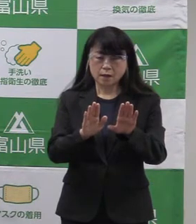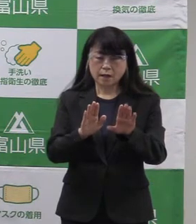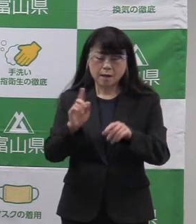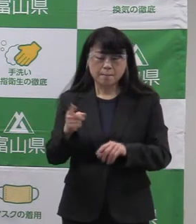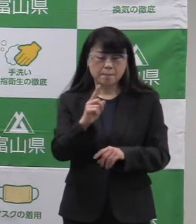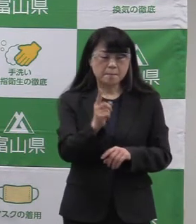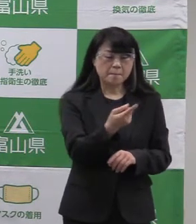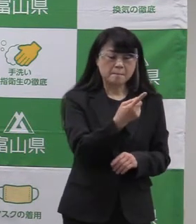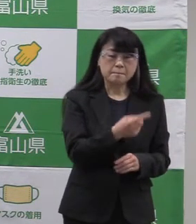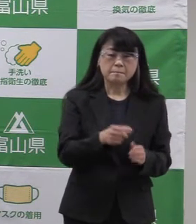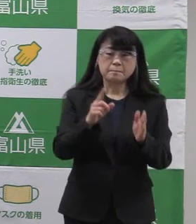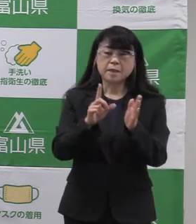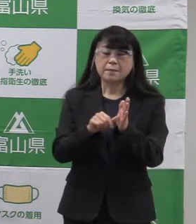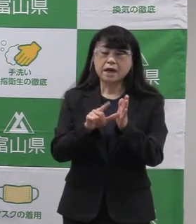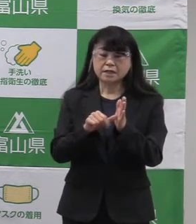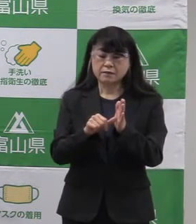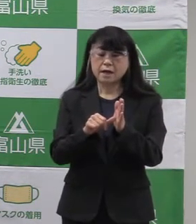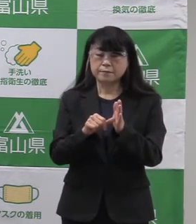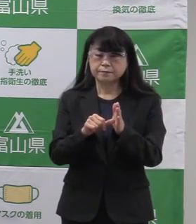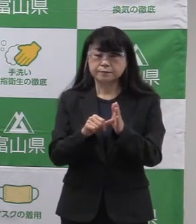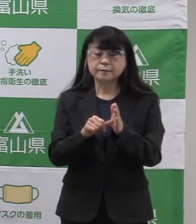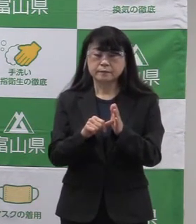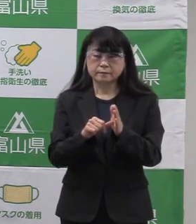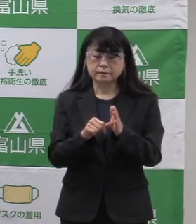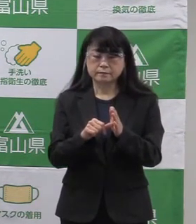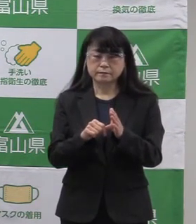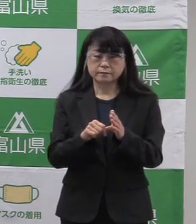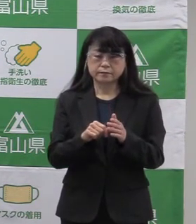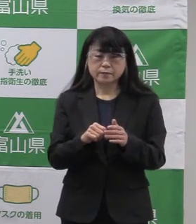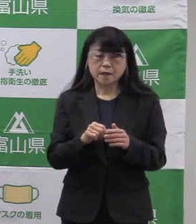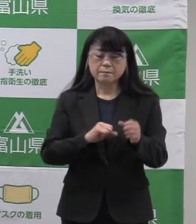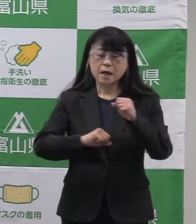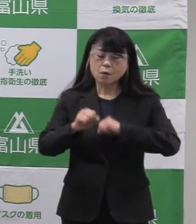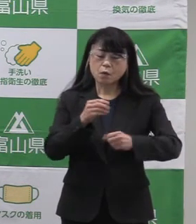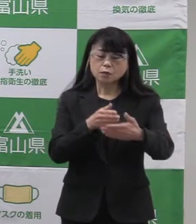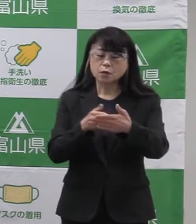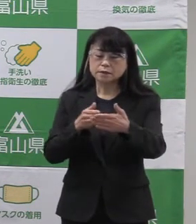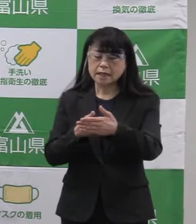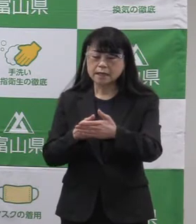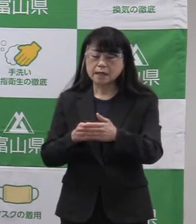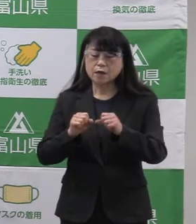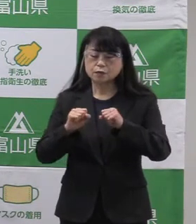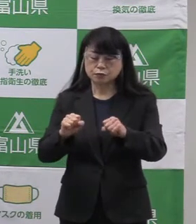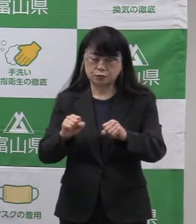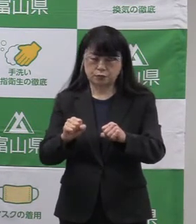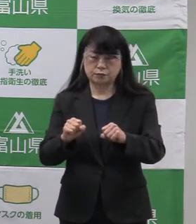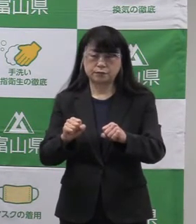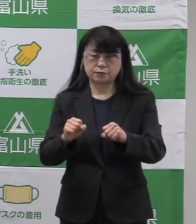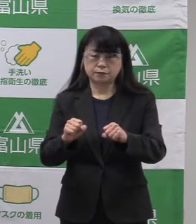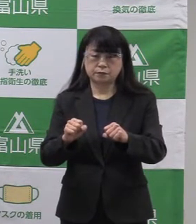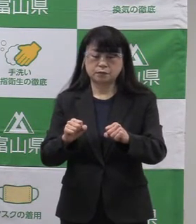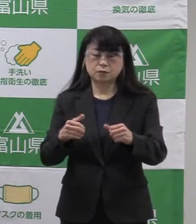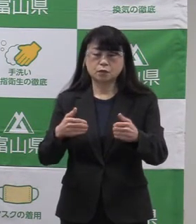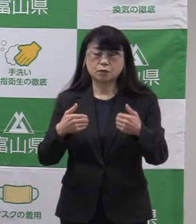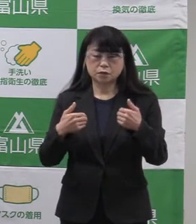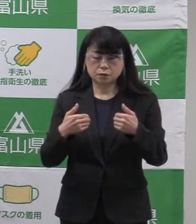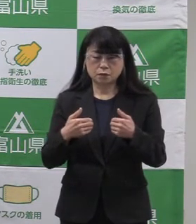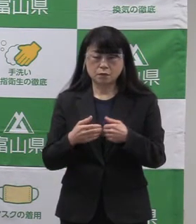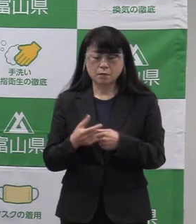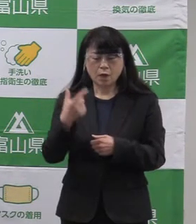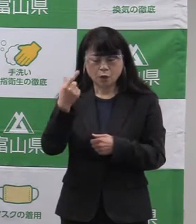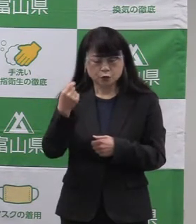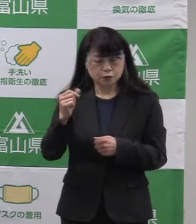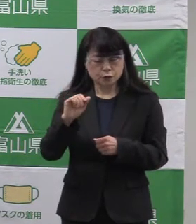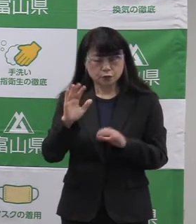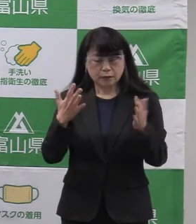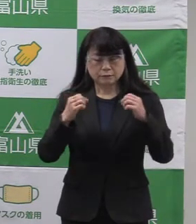ら、ではまた行動制限をかけるということも躊躇してはいけない場面が出るかもしれ